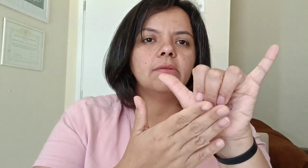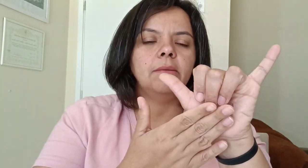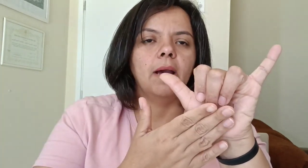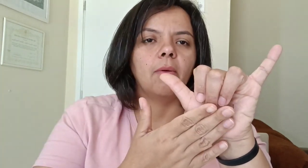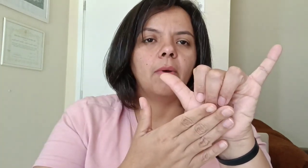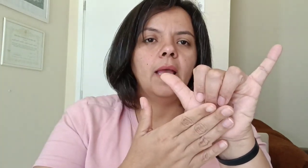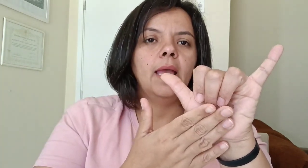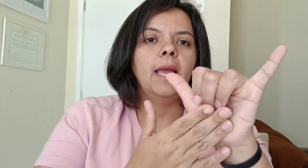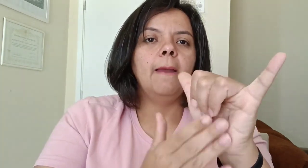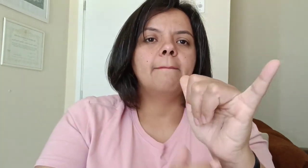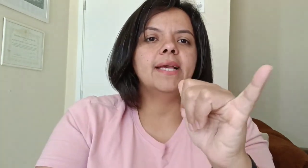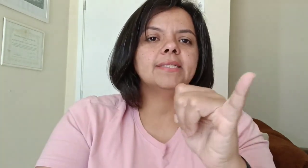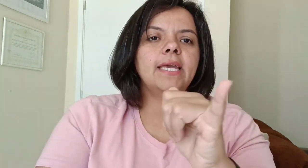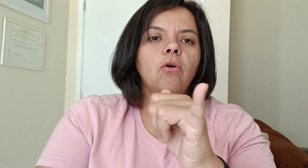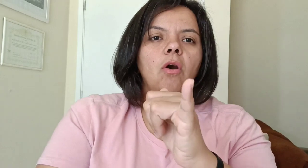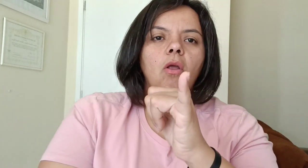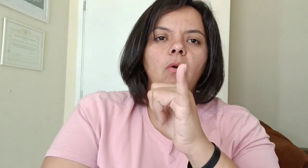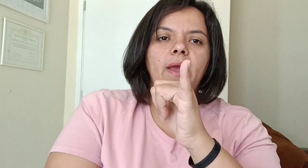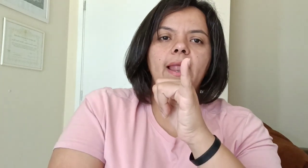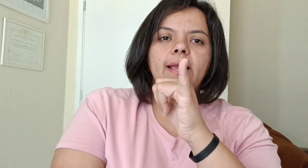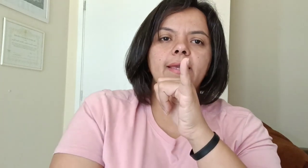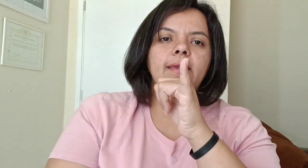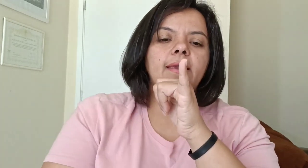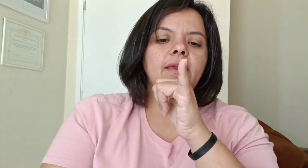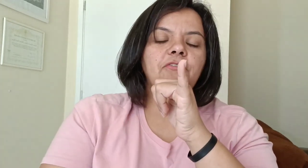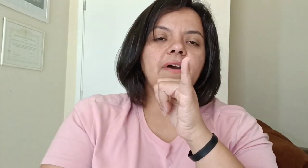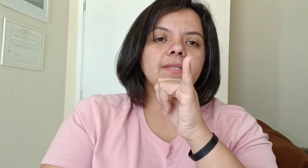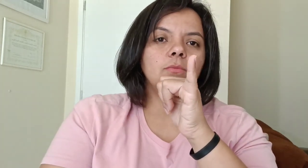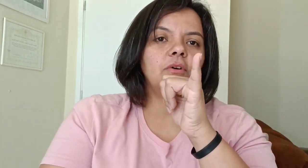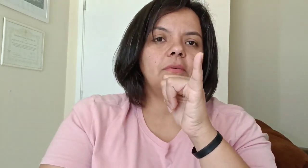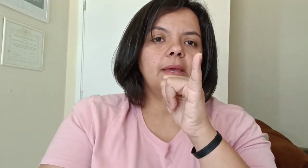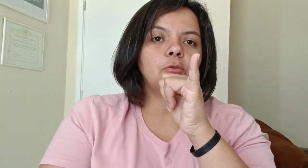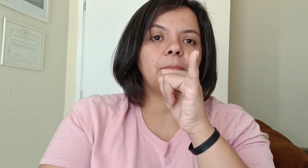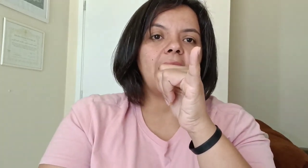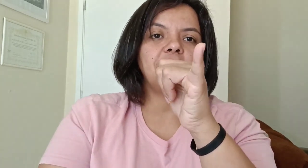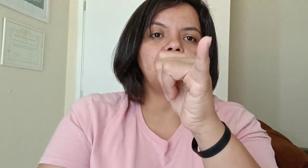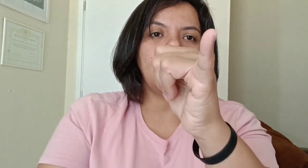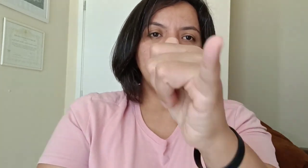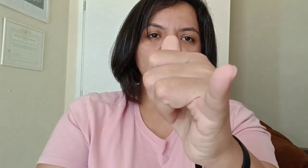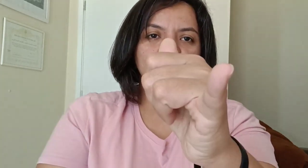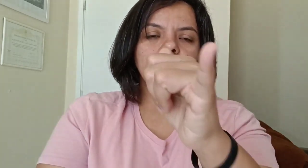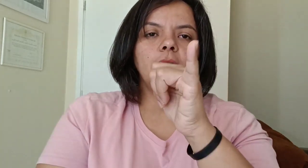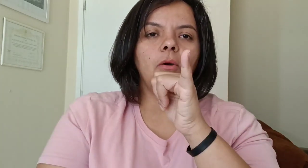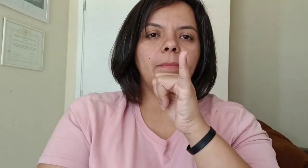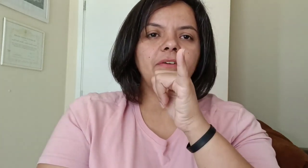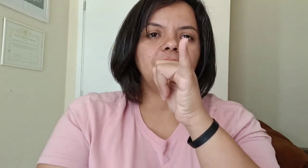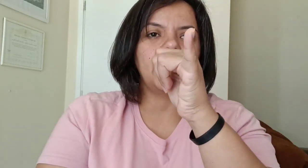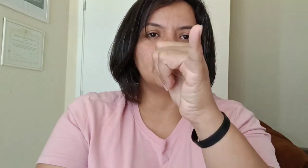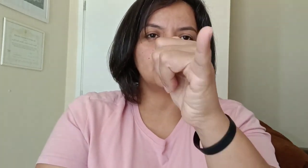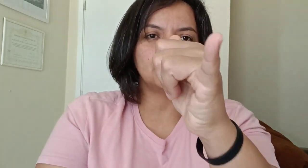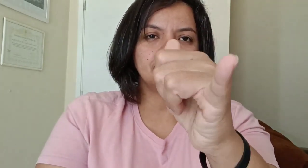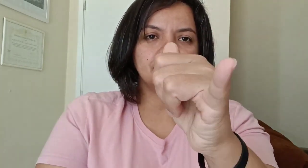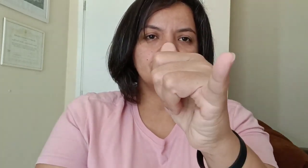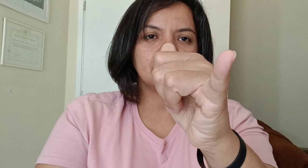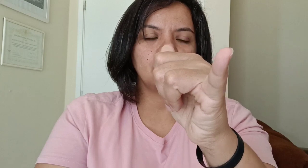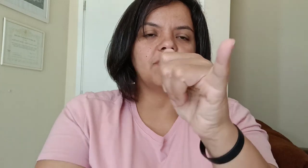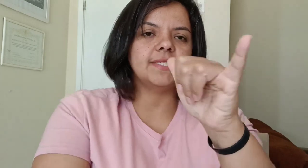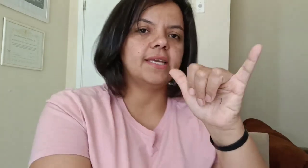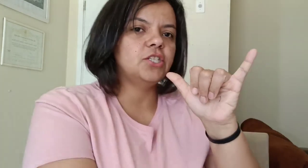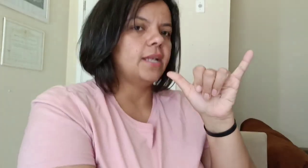de mão. Mas aí eu coloco ela aqui e faço o movimento para frente, ó, para frente. Vou fazer aqui de